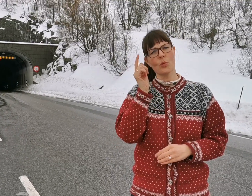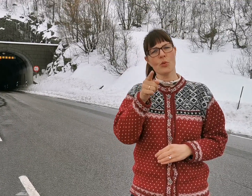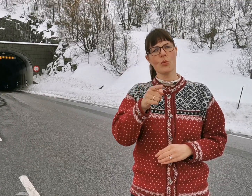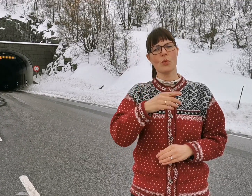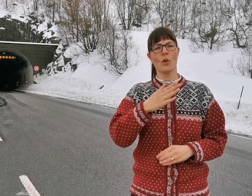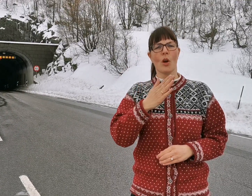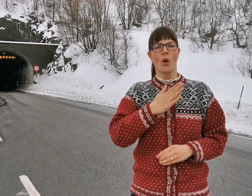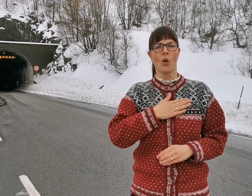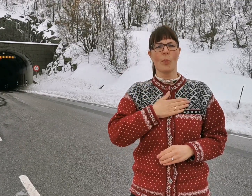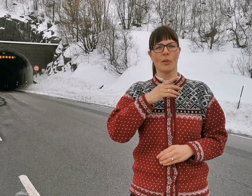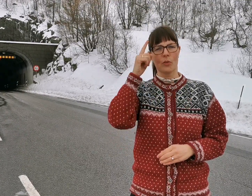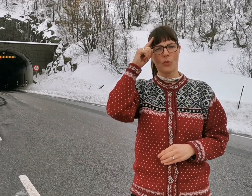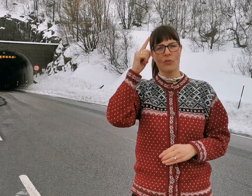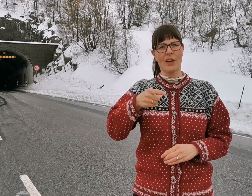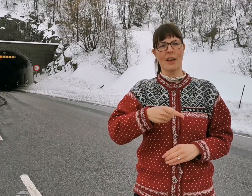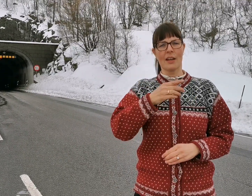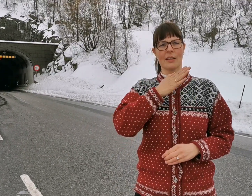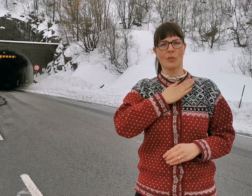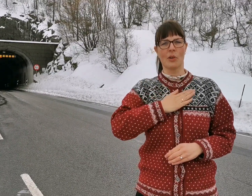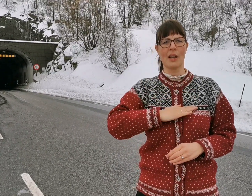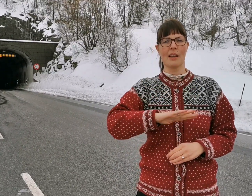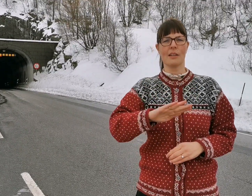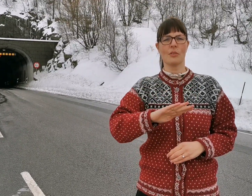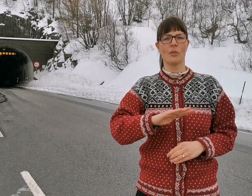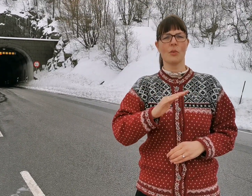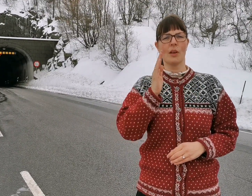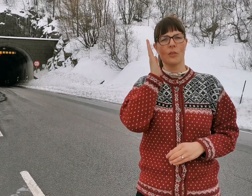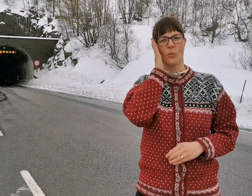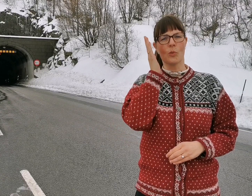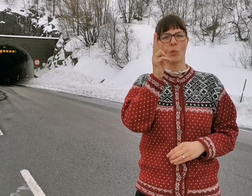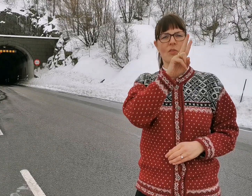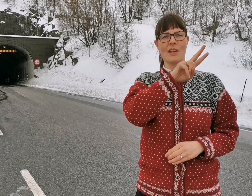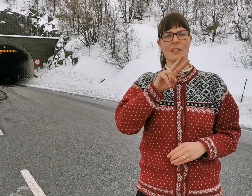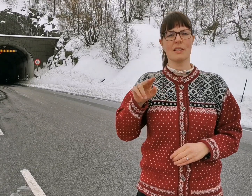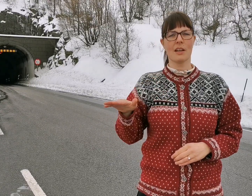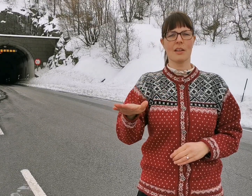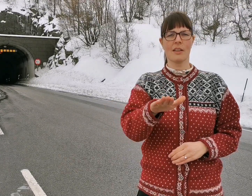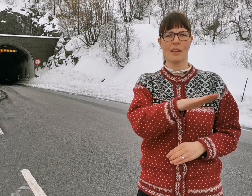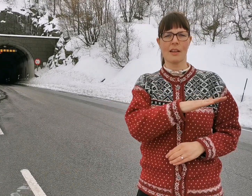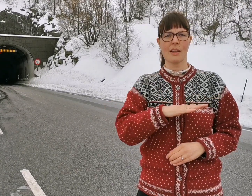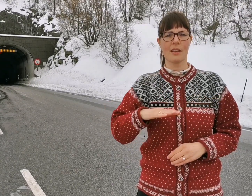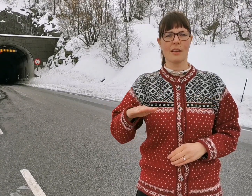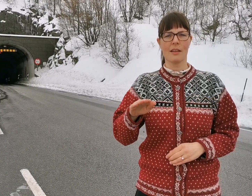du. Håper du vet hvor heldig du er, du bor på Vestlandet.